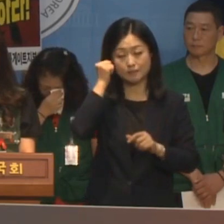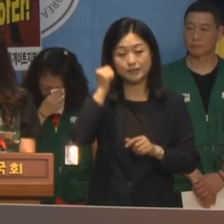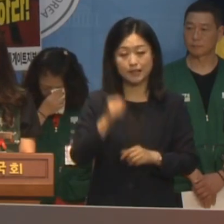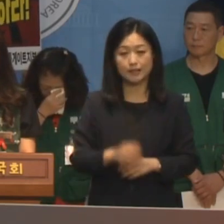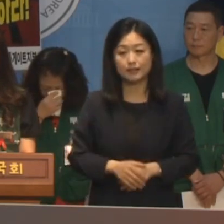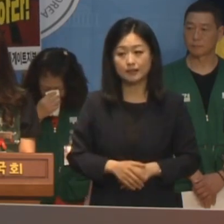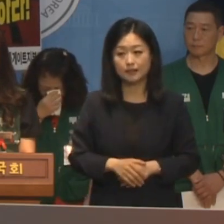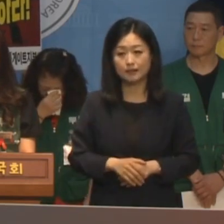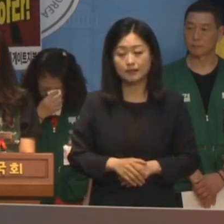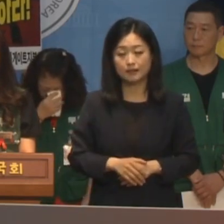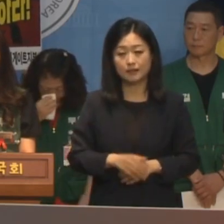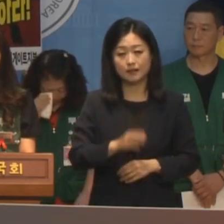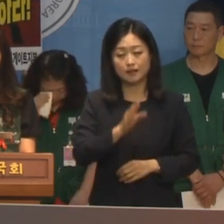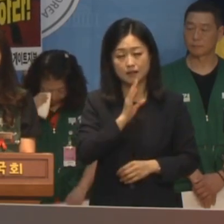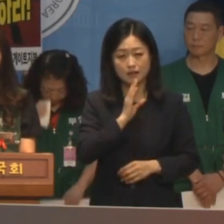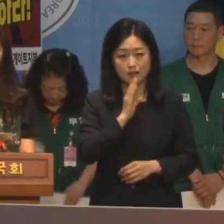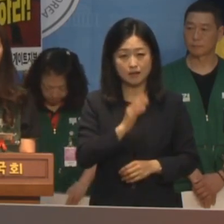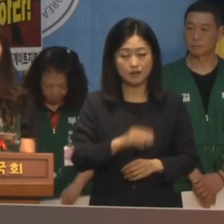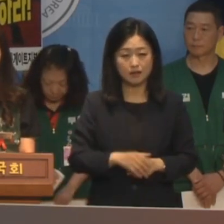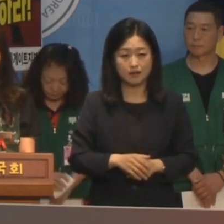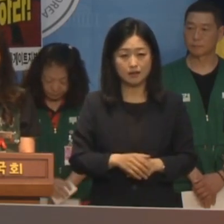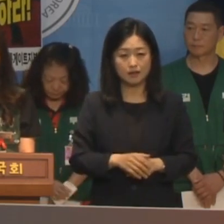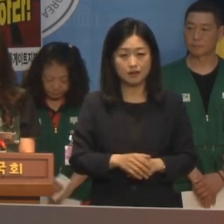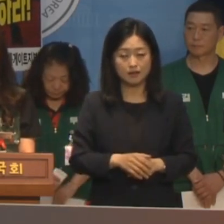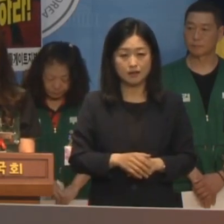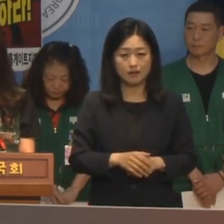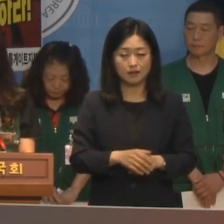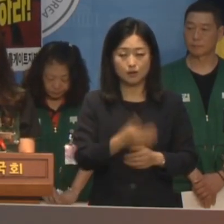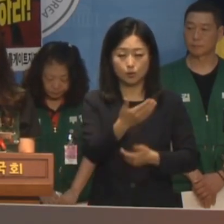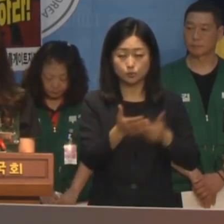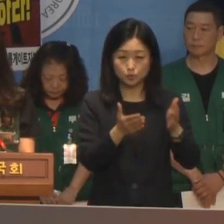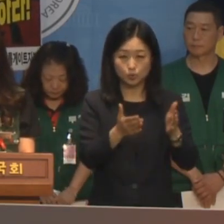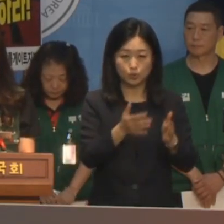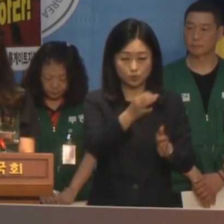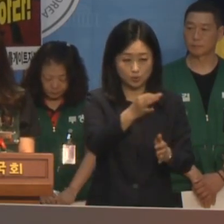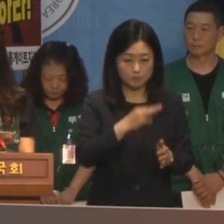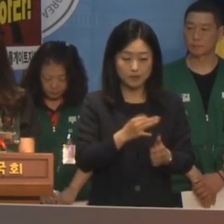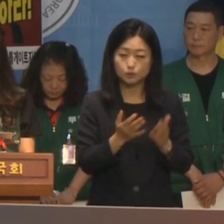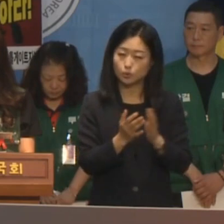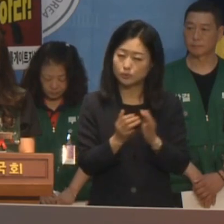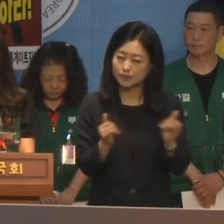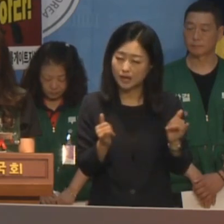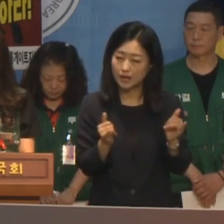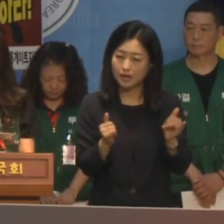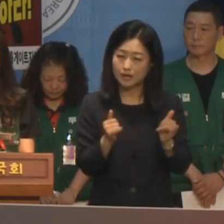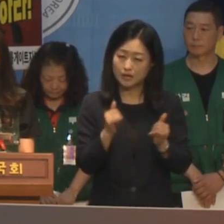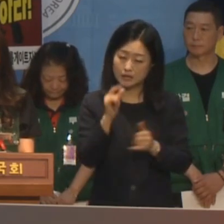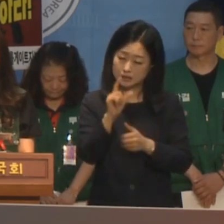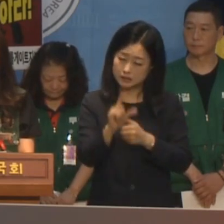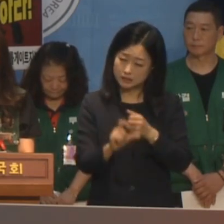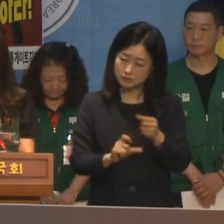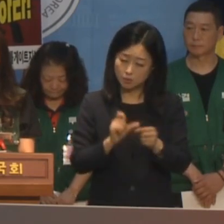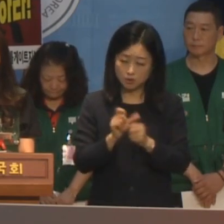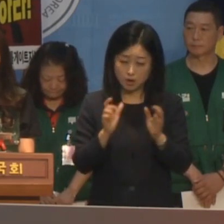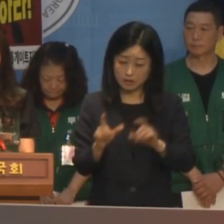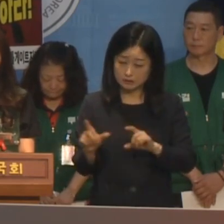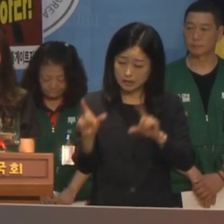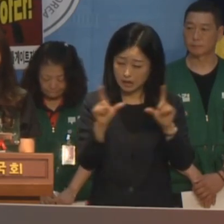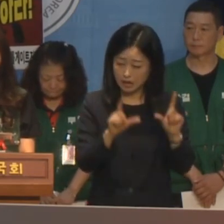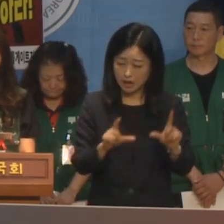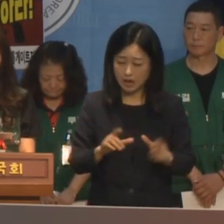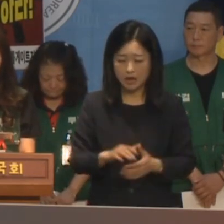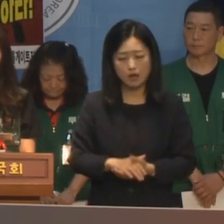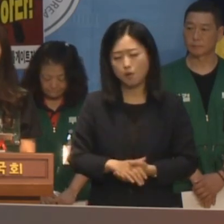아직도 수납노동자들 이렇게 괴롭히고 학대하고 있나, 어떻게 15년을 살아왔는지 하나를